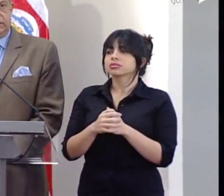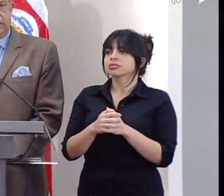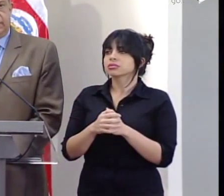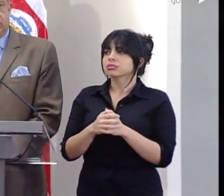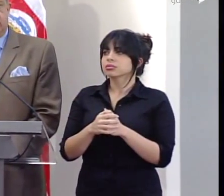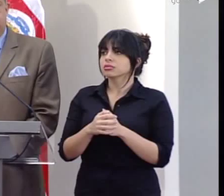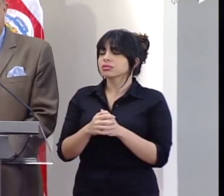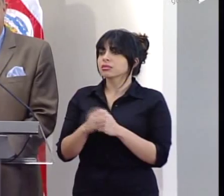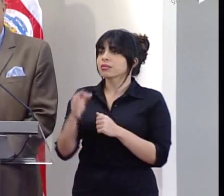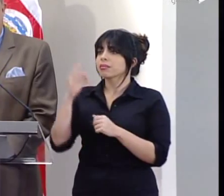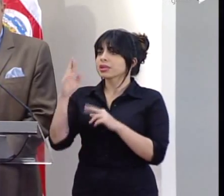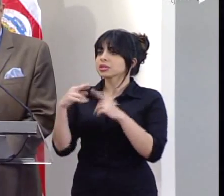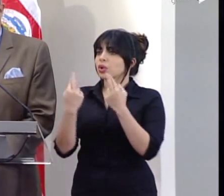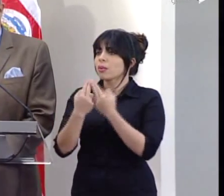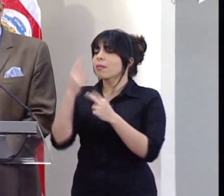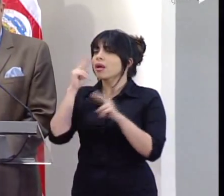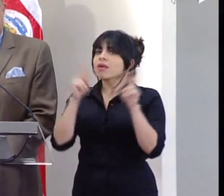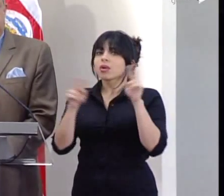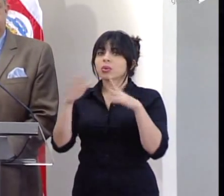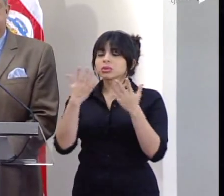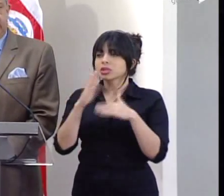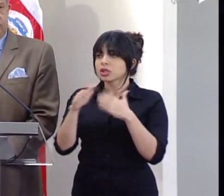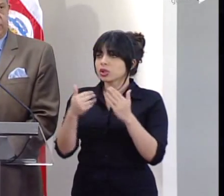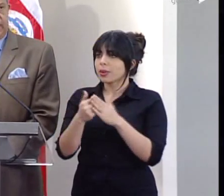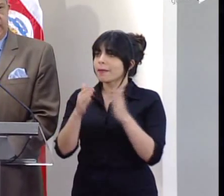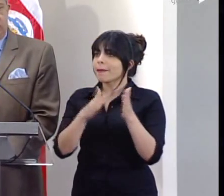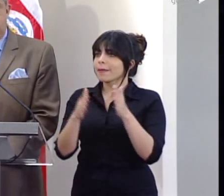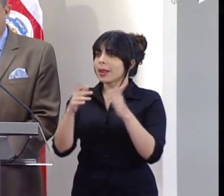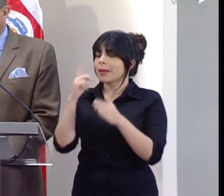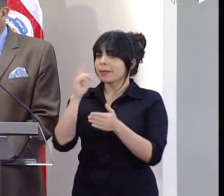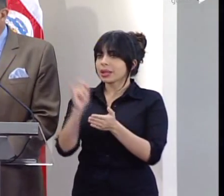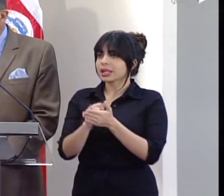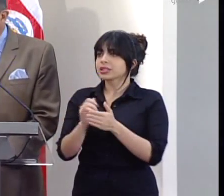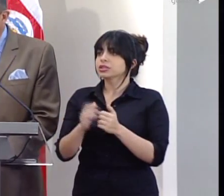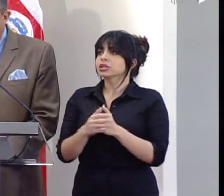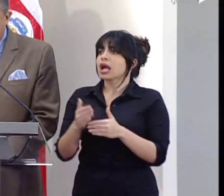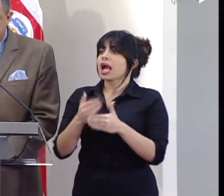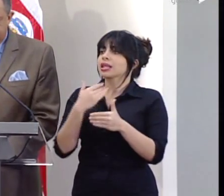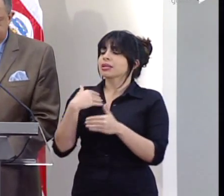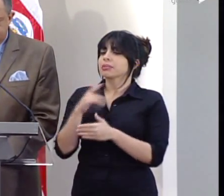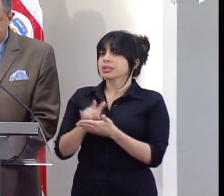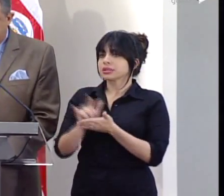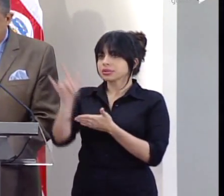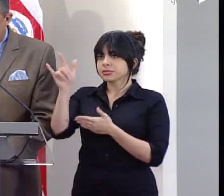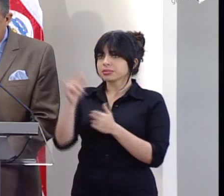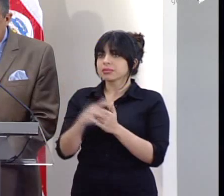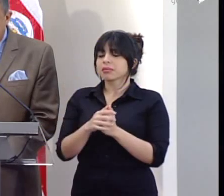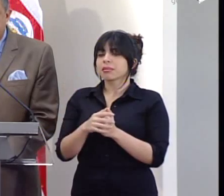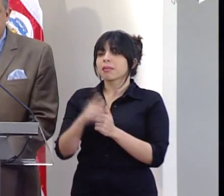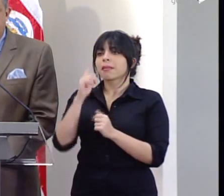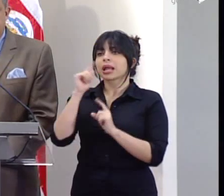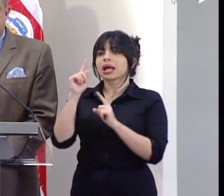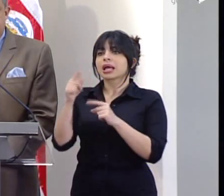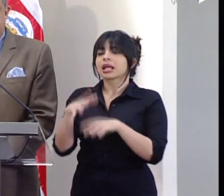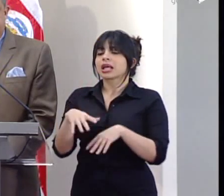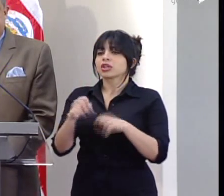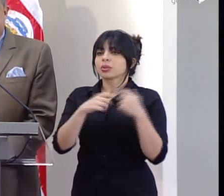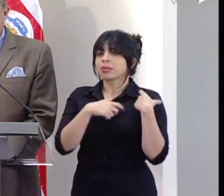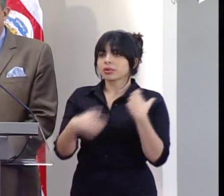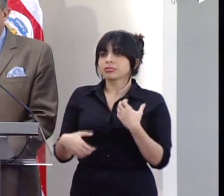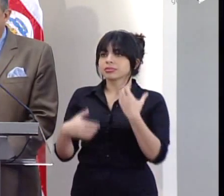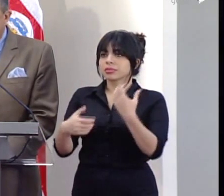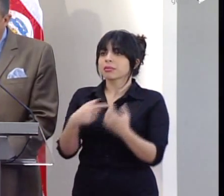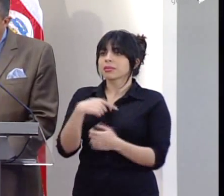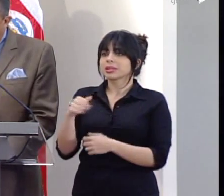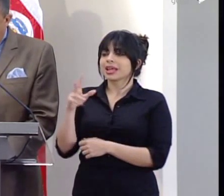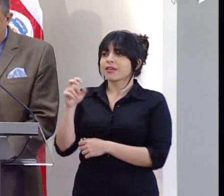la próxima cumbre para ver cómo está todo, preparándose para ello, antes de mi salida al país para asistir a la toma de posesión del presidente